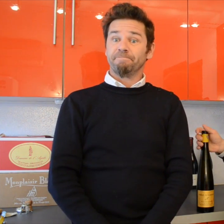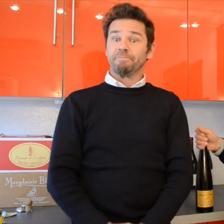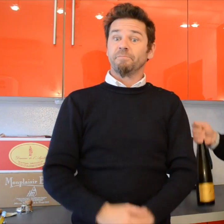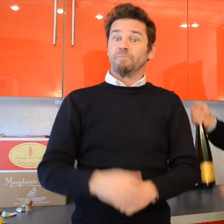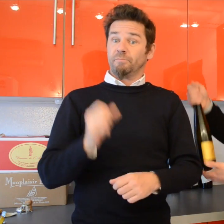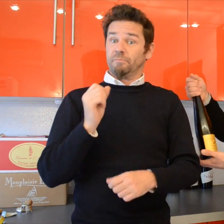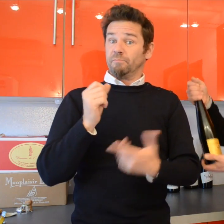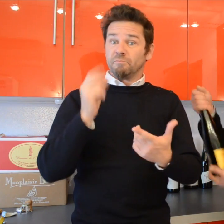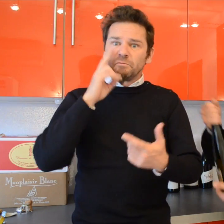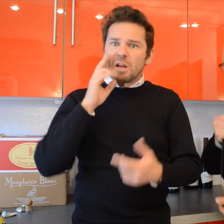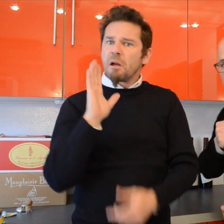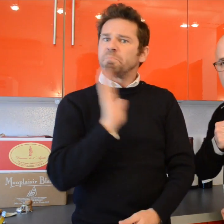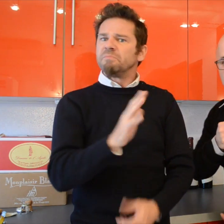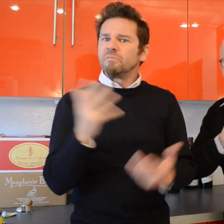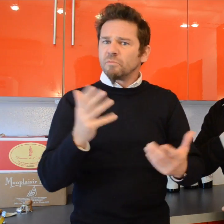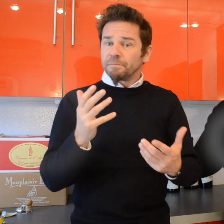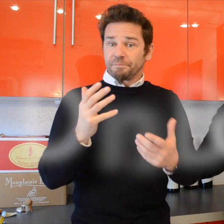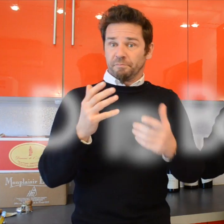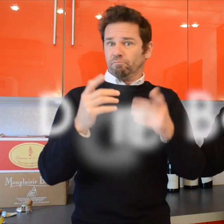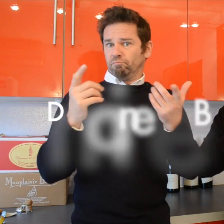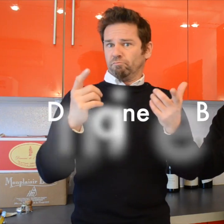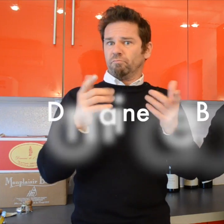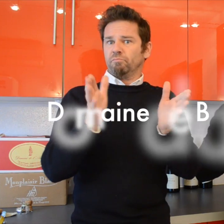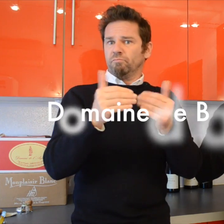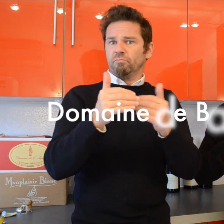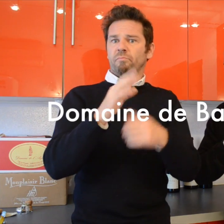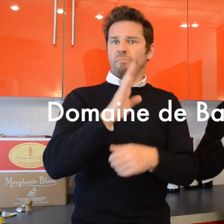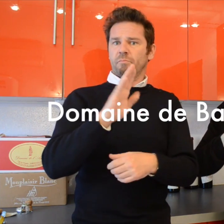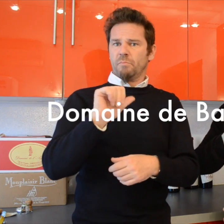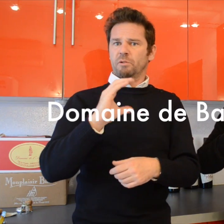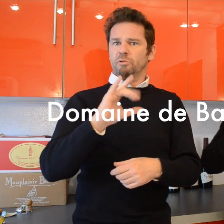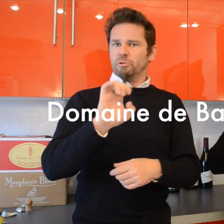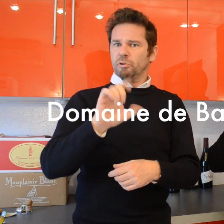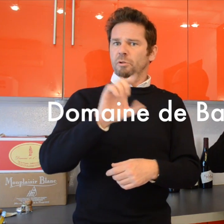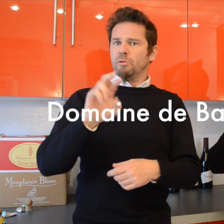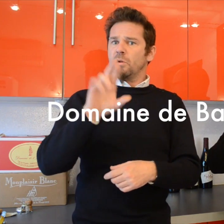C'est un vin qui est fait par le domaine de Bachelerie,